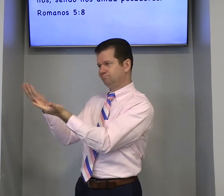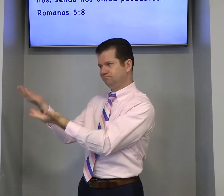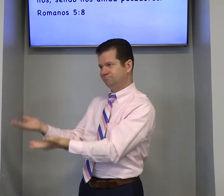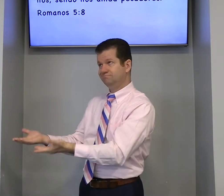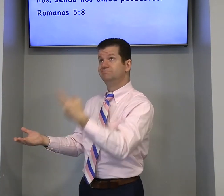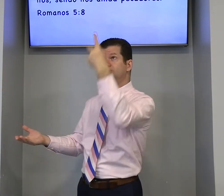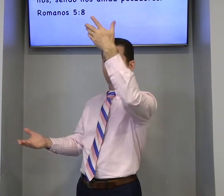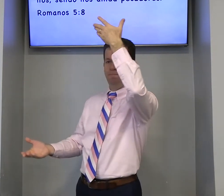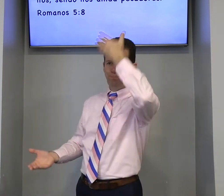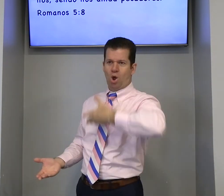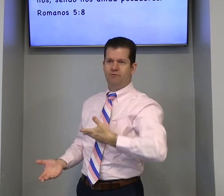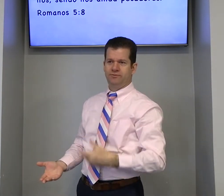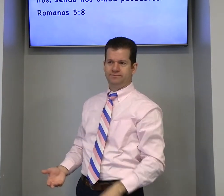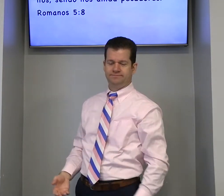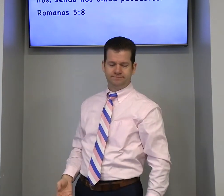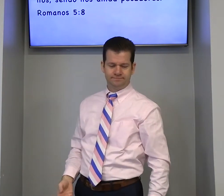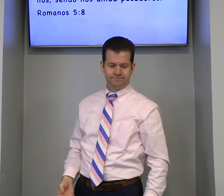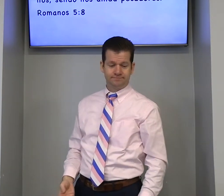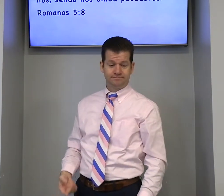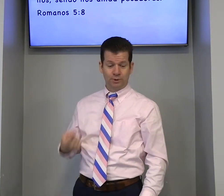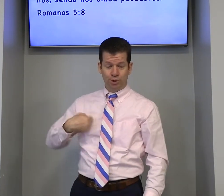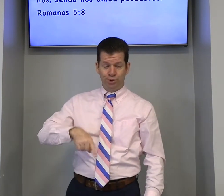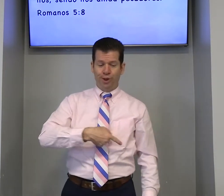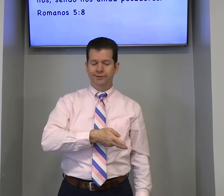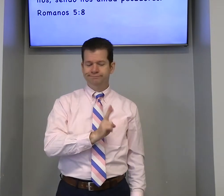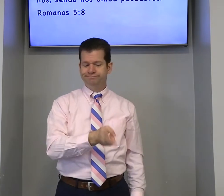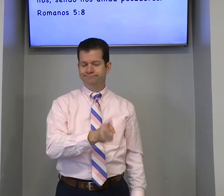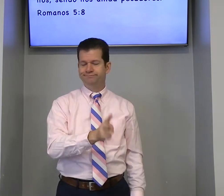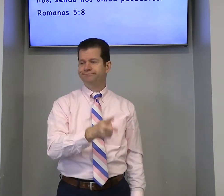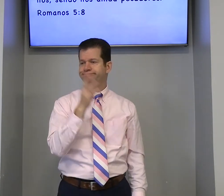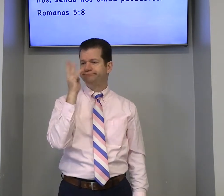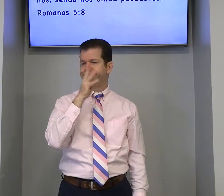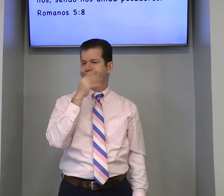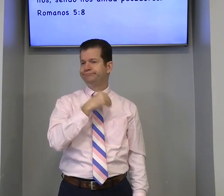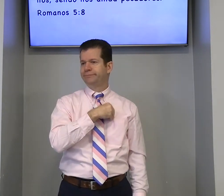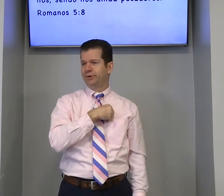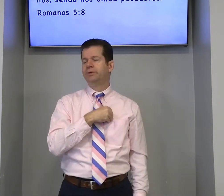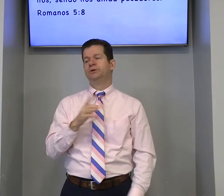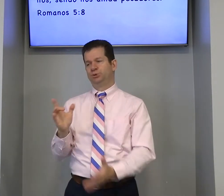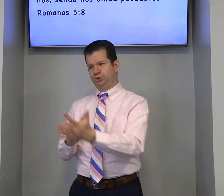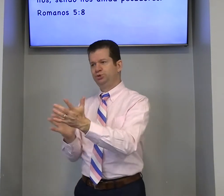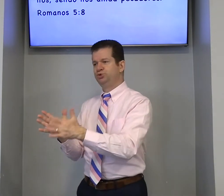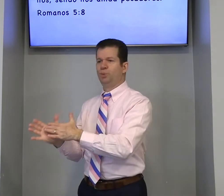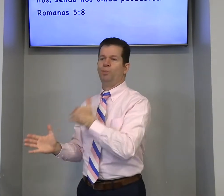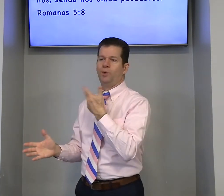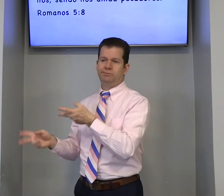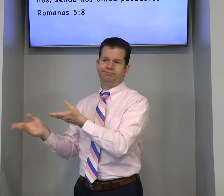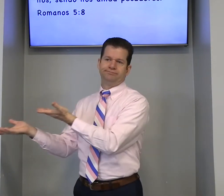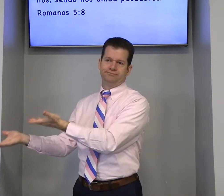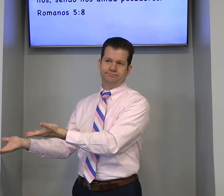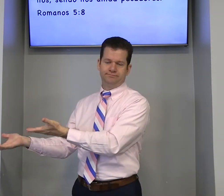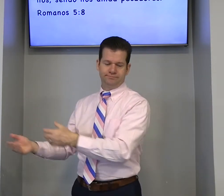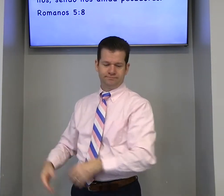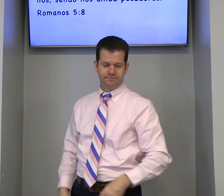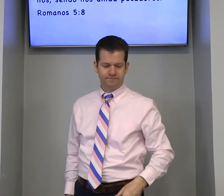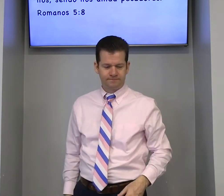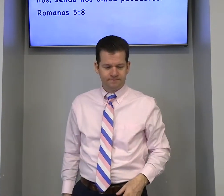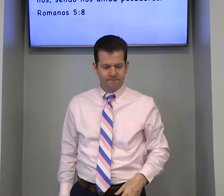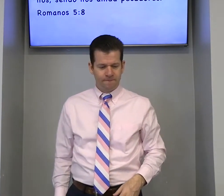por nós, sendo nós ainda pecadores. Jesus morreu